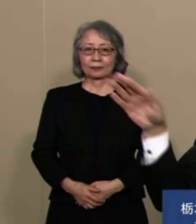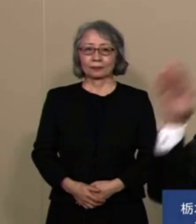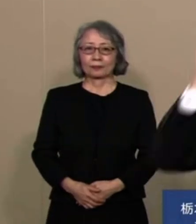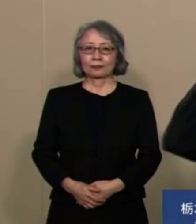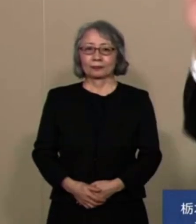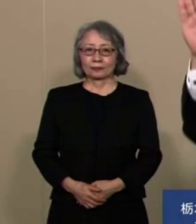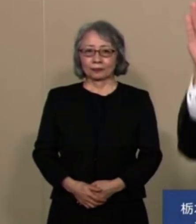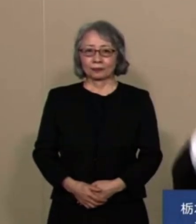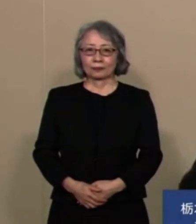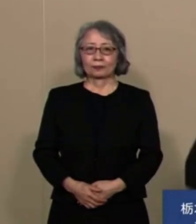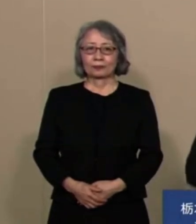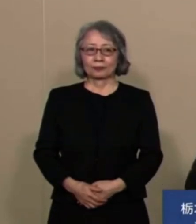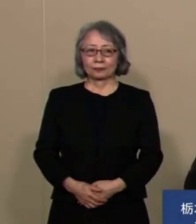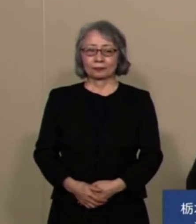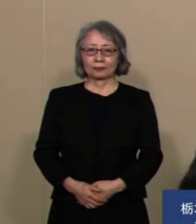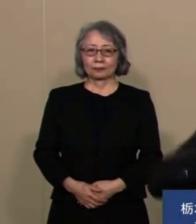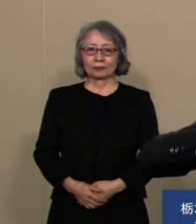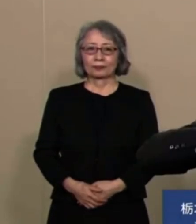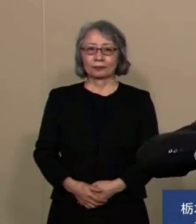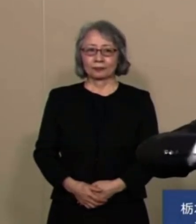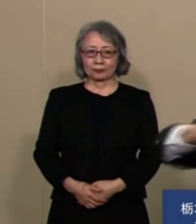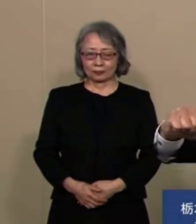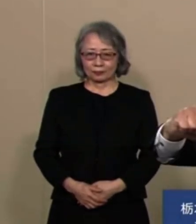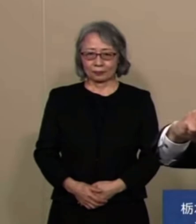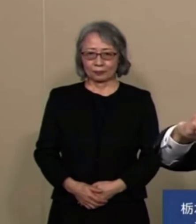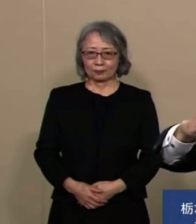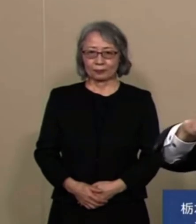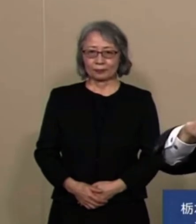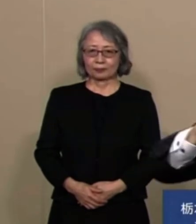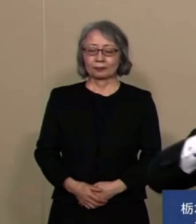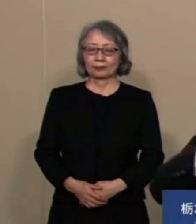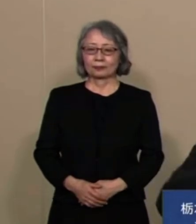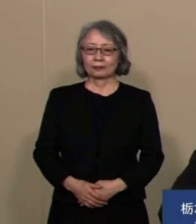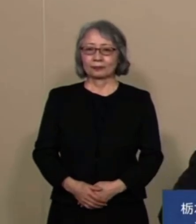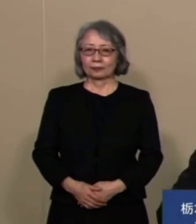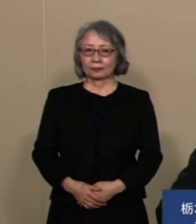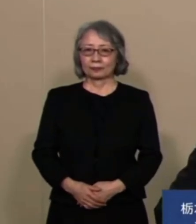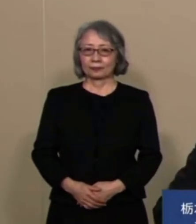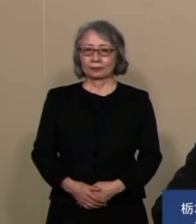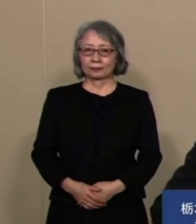輝く未来を作ってまりましょう